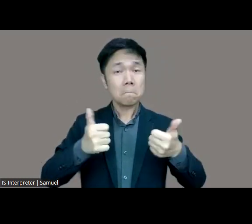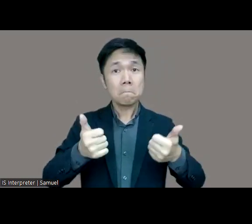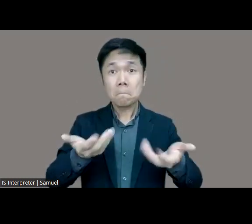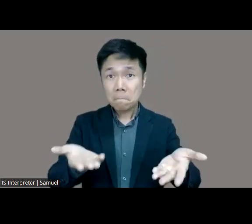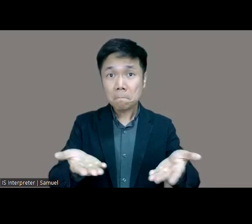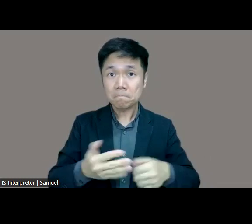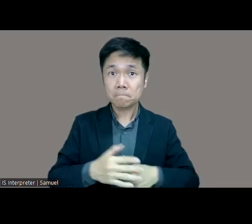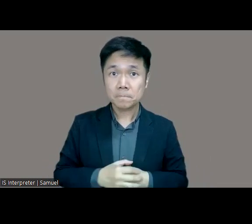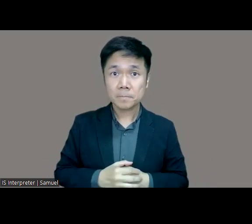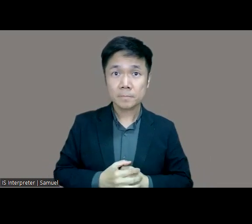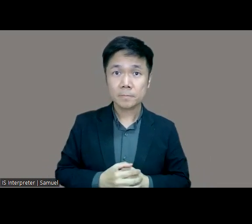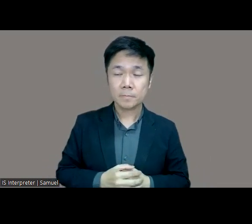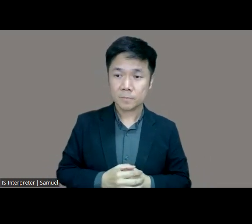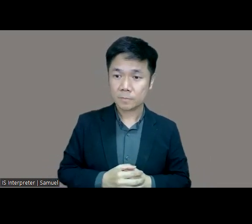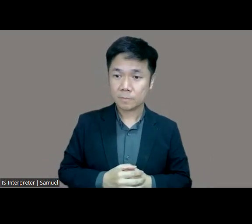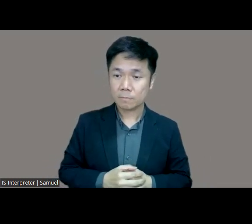Al-Rachid,